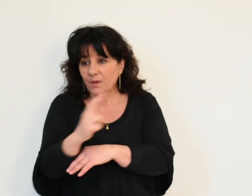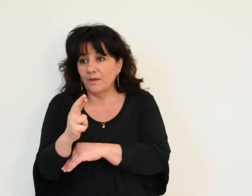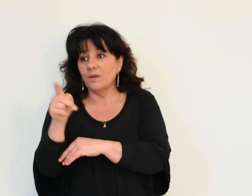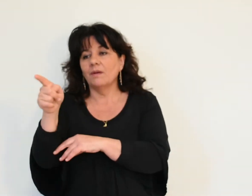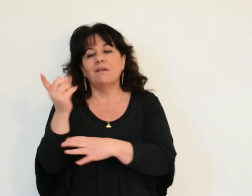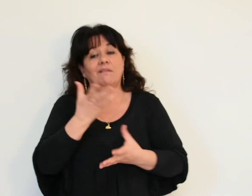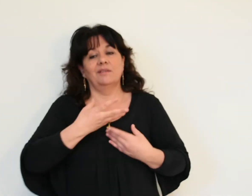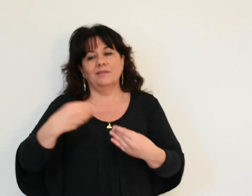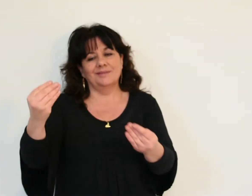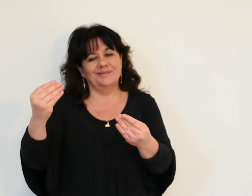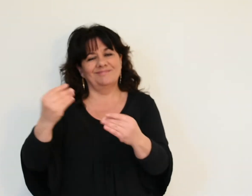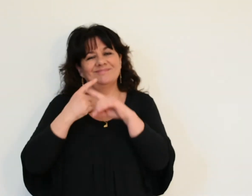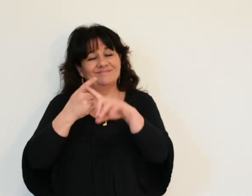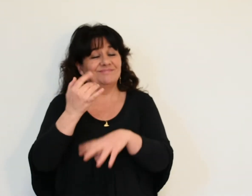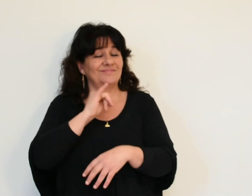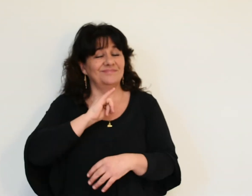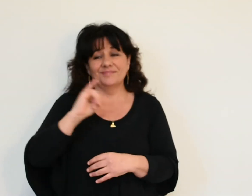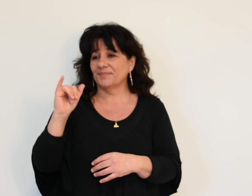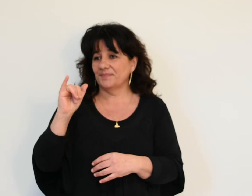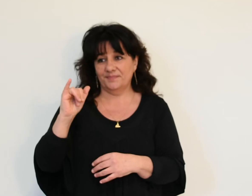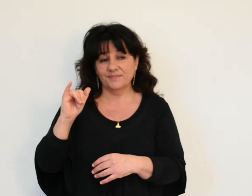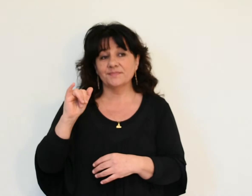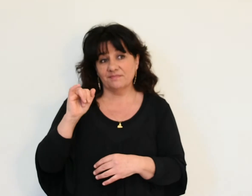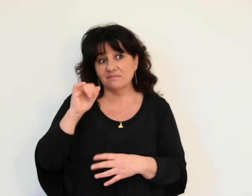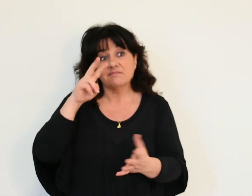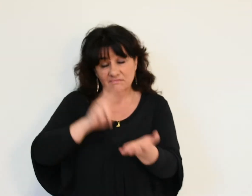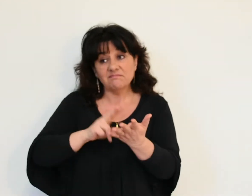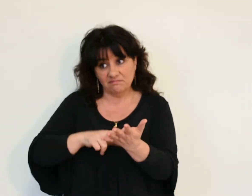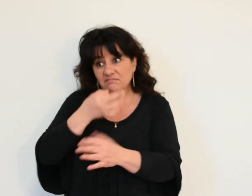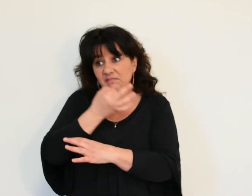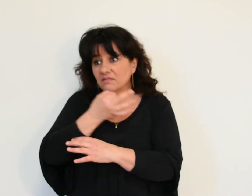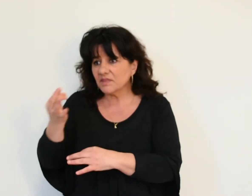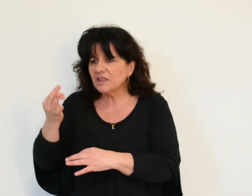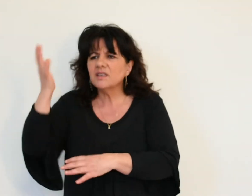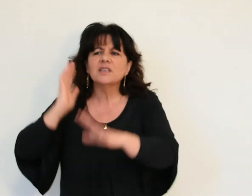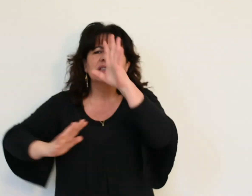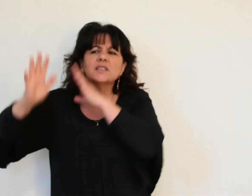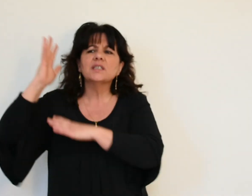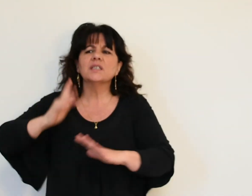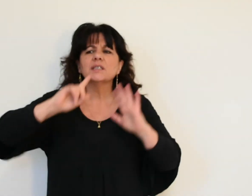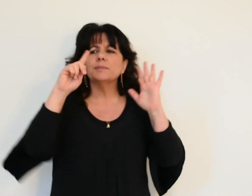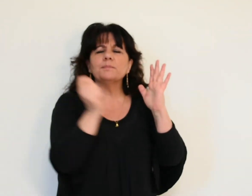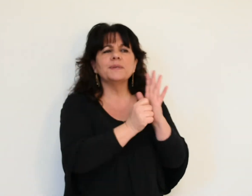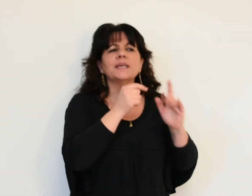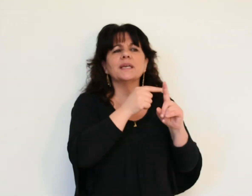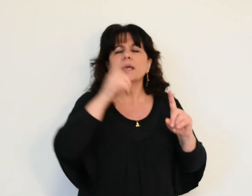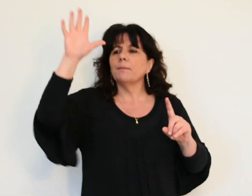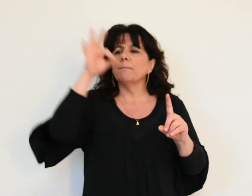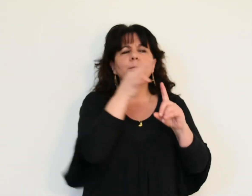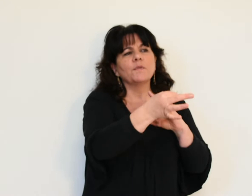En vérité, je vous le dis, au temps du prophète Élie, lorsque pendant 3 ans et demi,